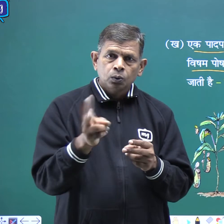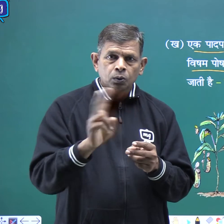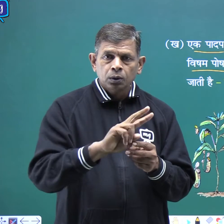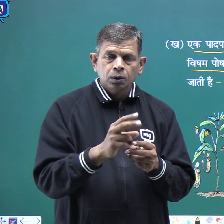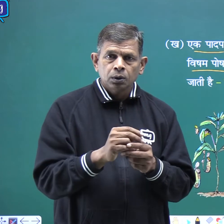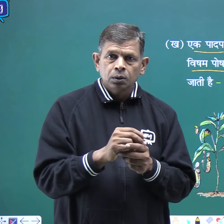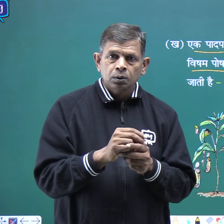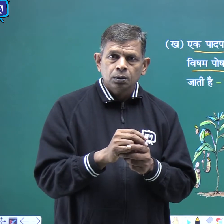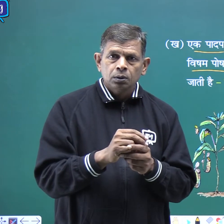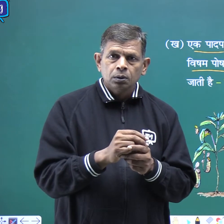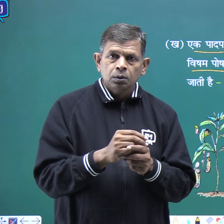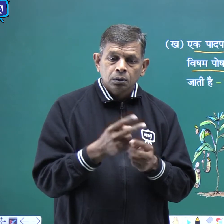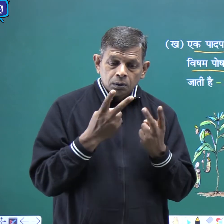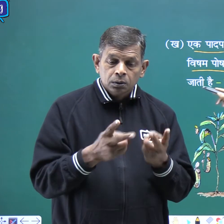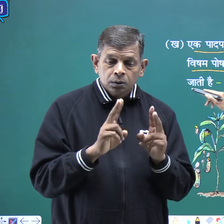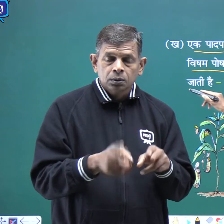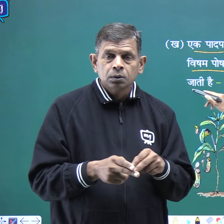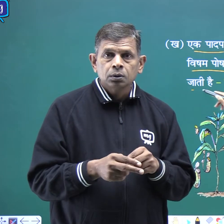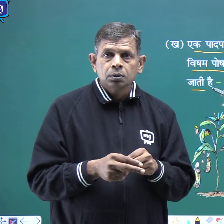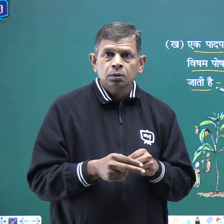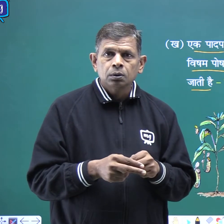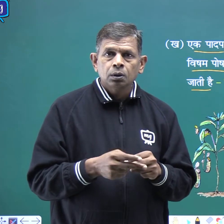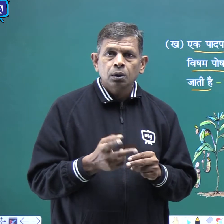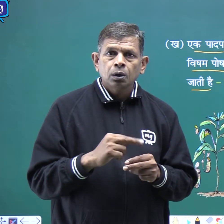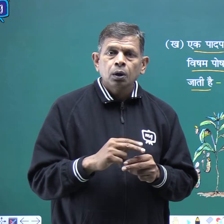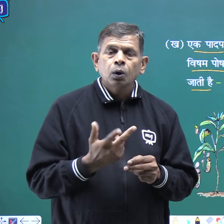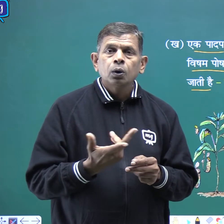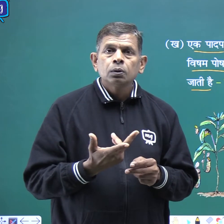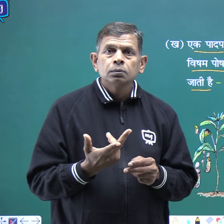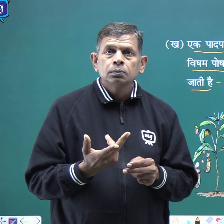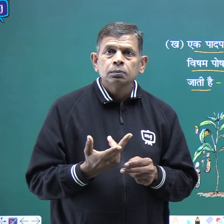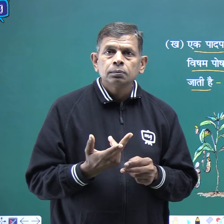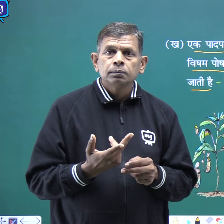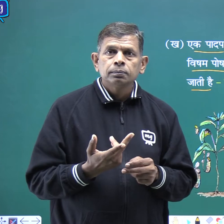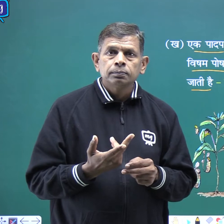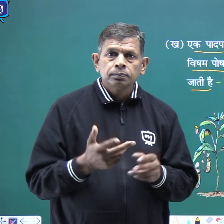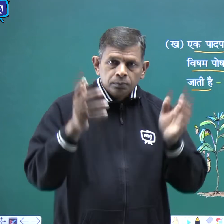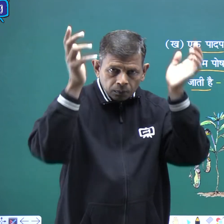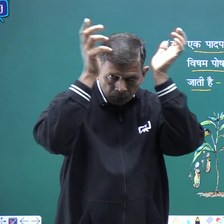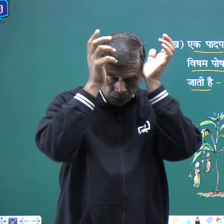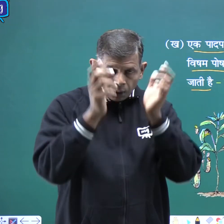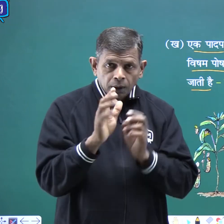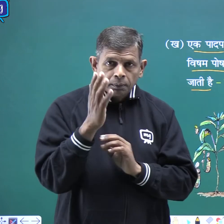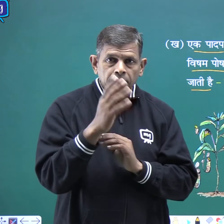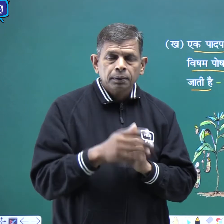प्रणाली पाई जाती हैं। कौन सा पौधा है?